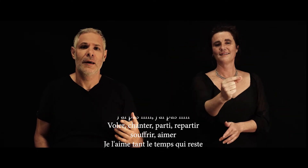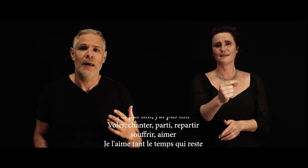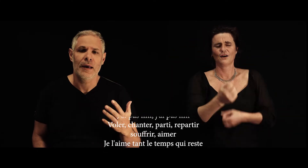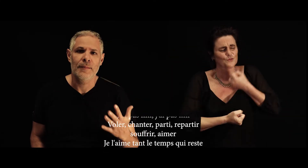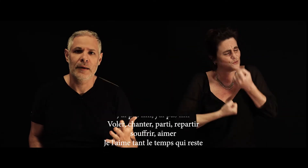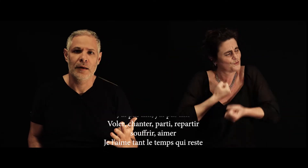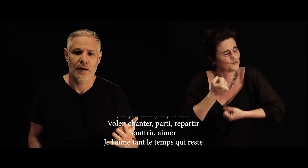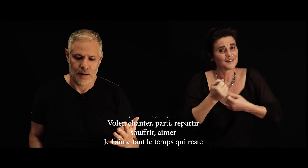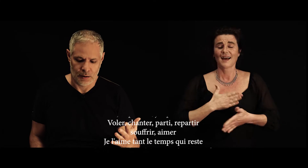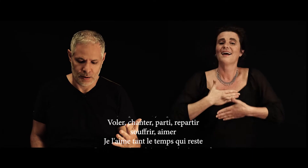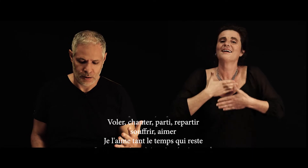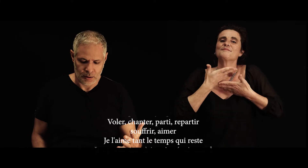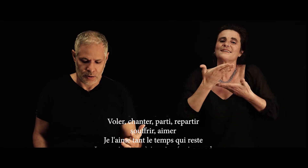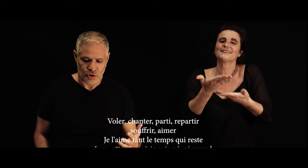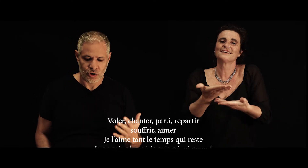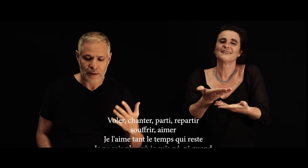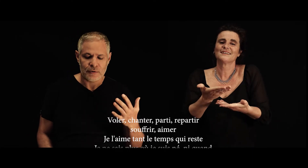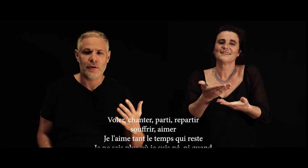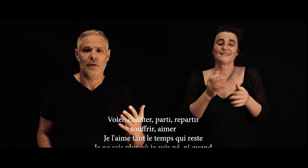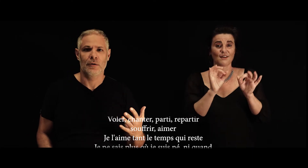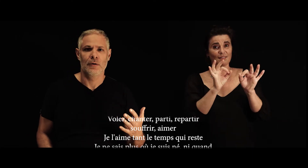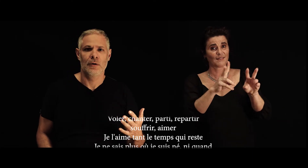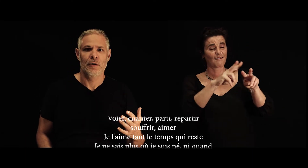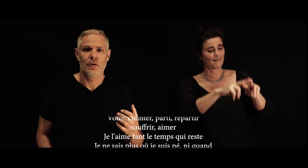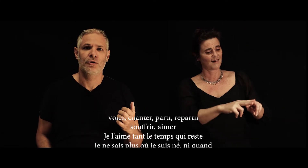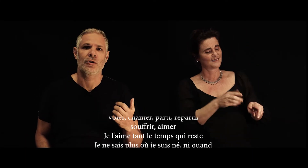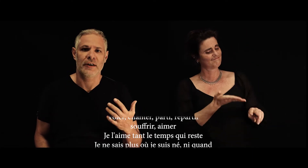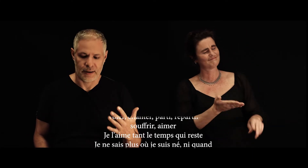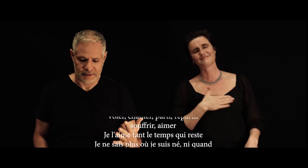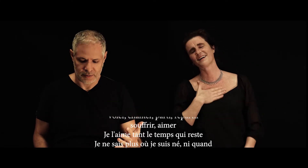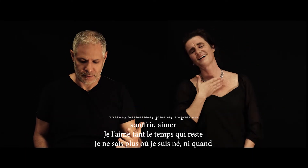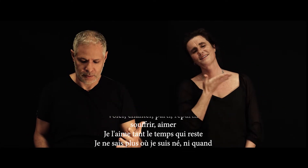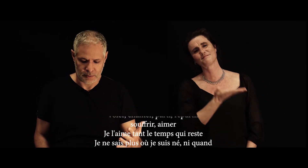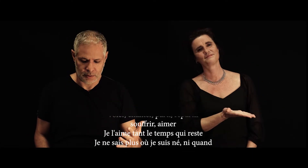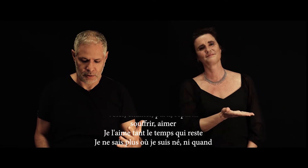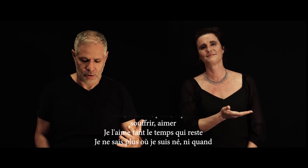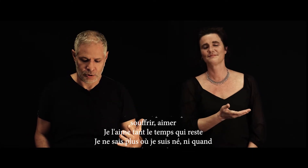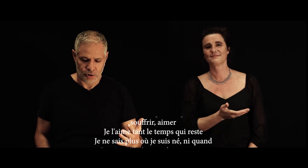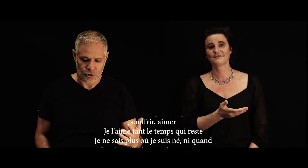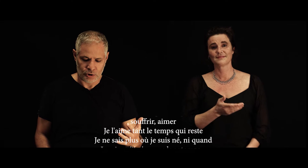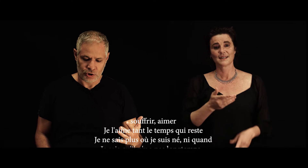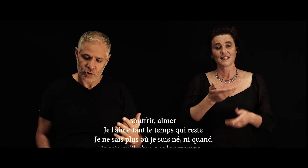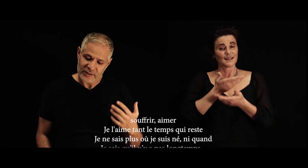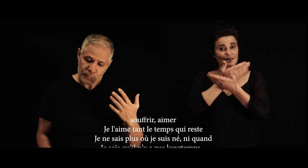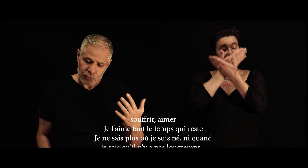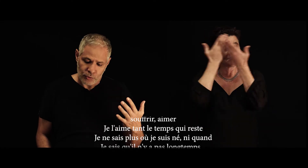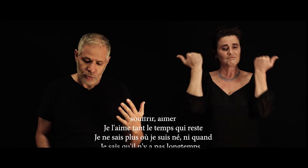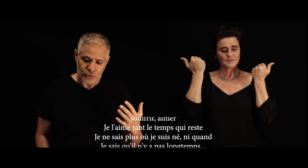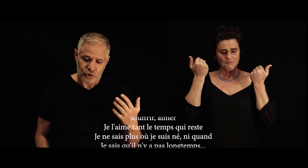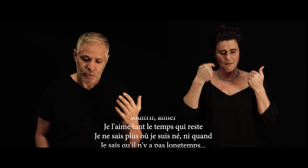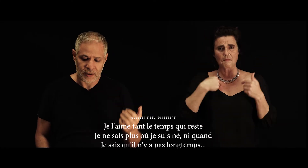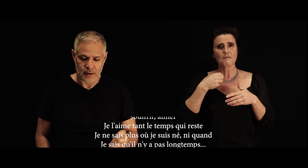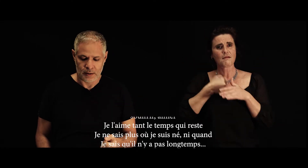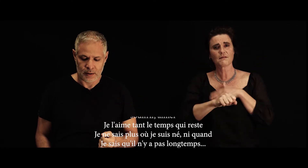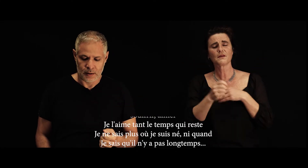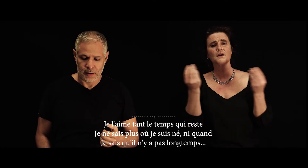souffrir, aimer. Je l'aime tant, le temps qui reste. Je ne sais plus où